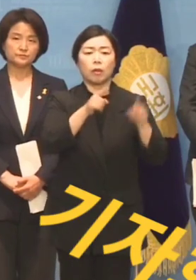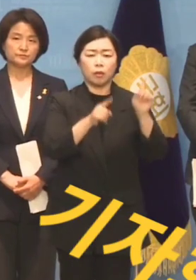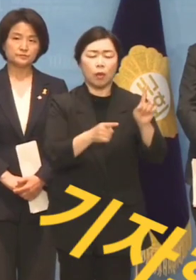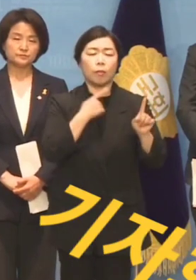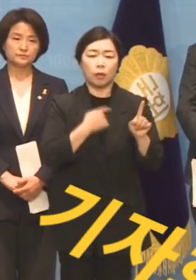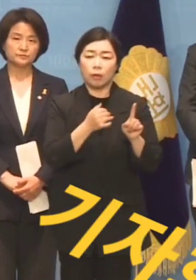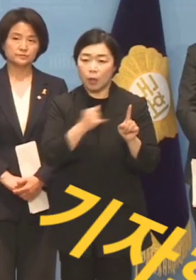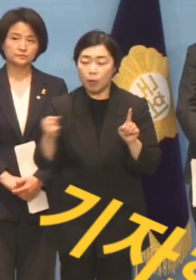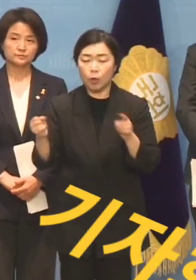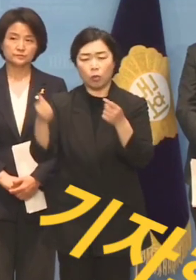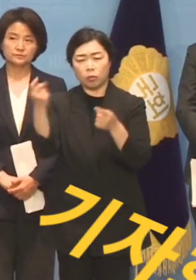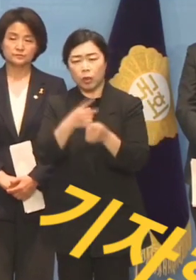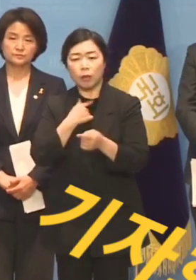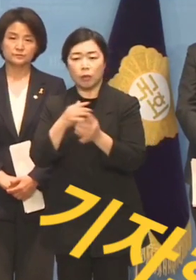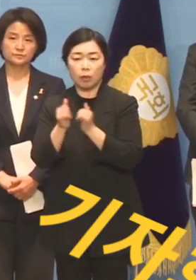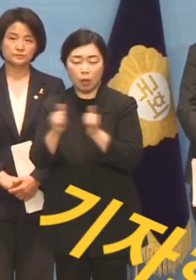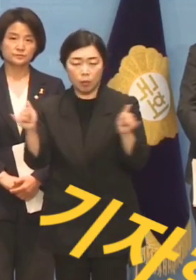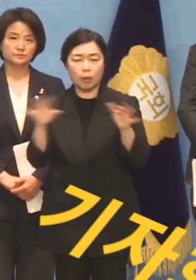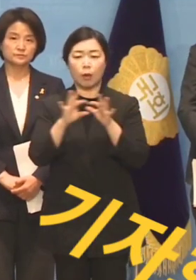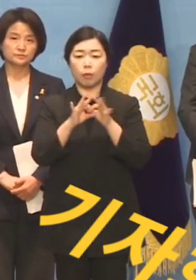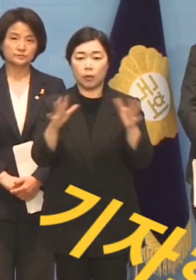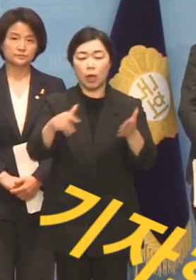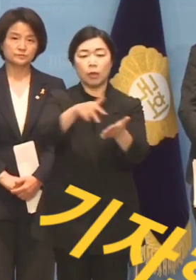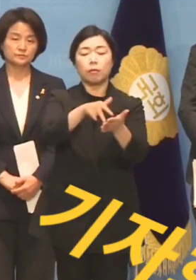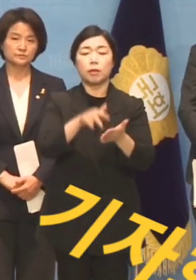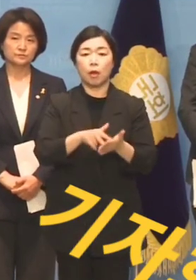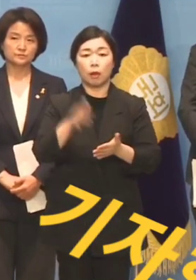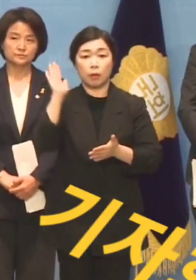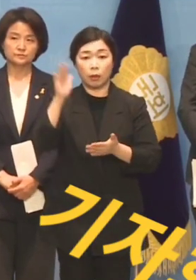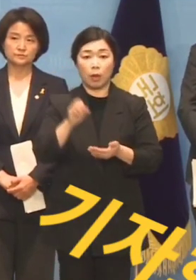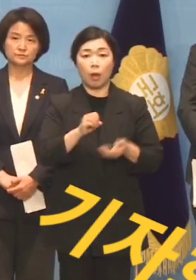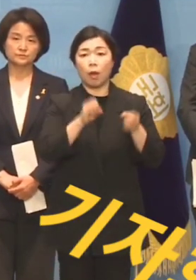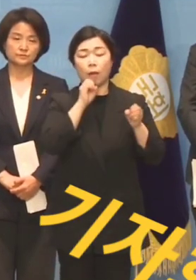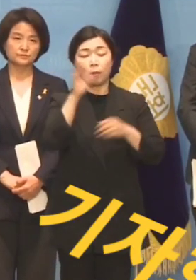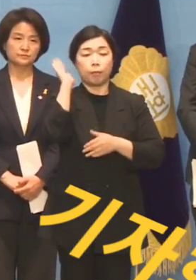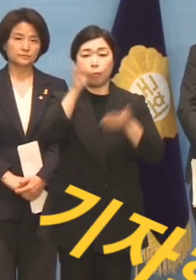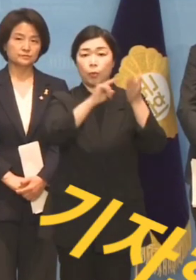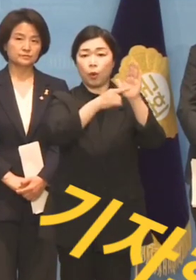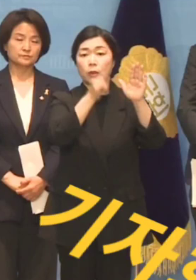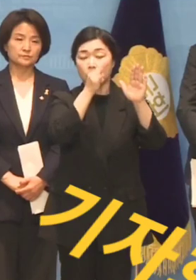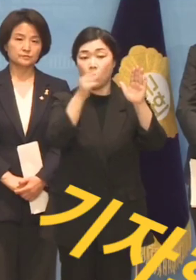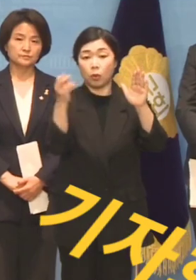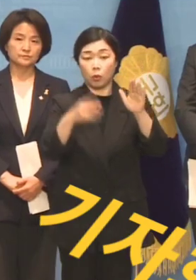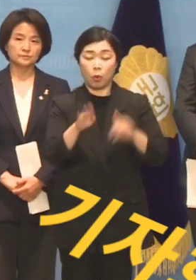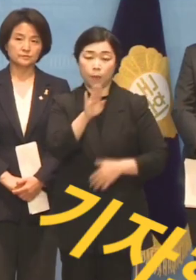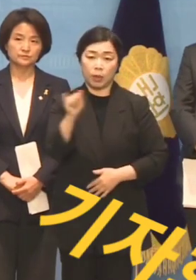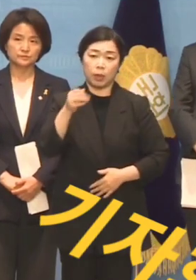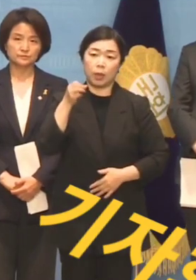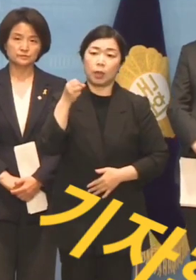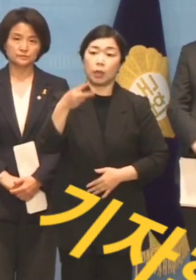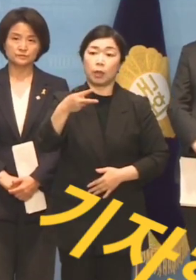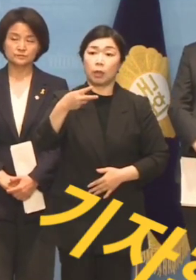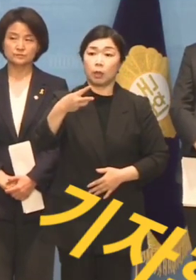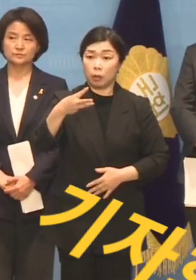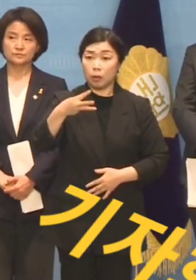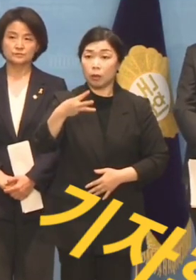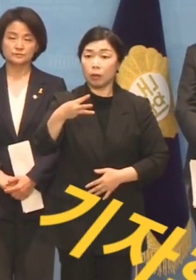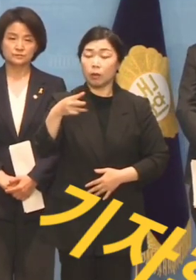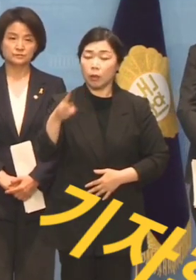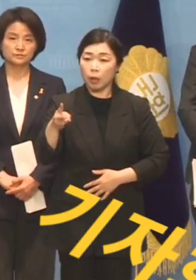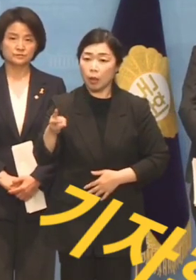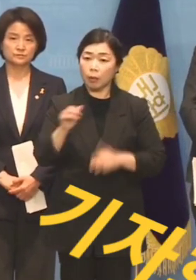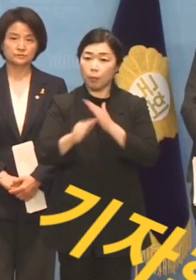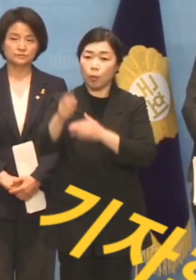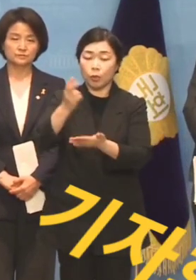의견의 공감대를 이뤘다. 이런 점에 대해서 꼭 반영을 해주시기 바라고요. 또 비례대표제에 대해서 물론 반대하는 의견도 있었습니다만